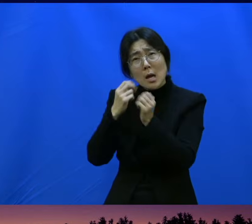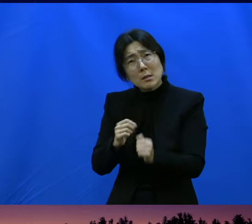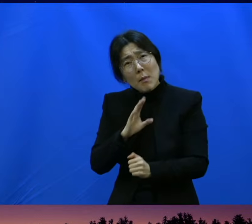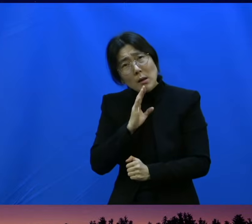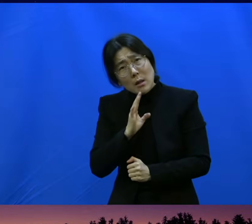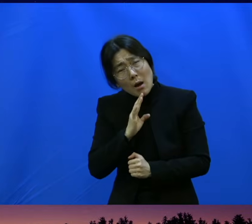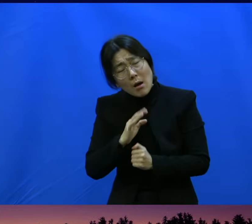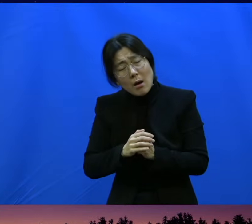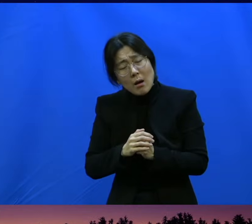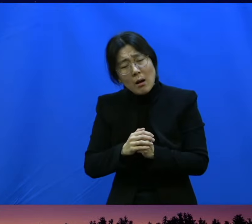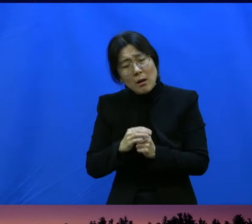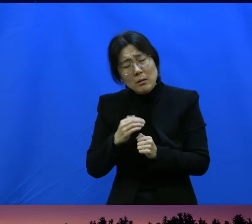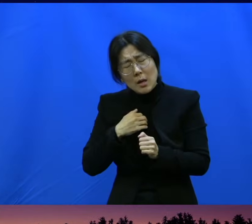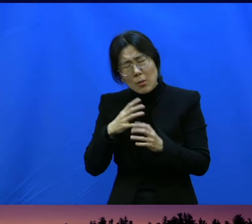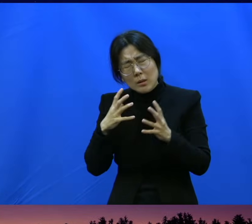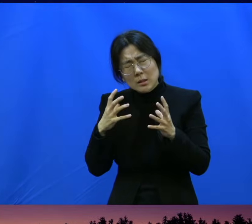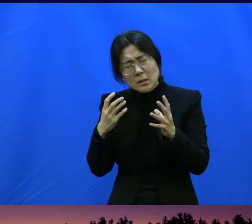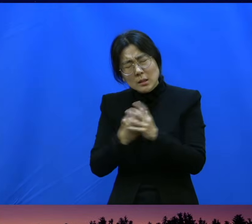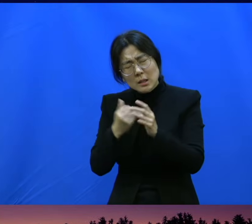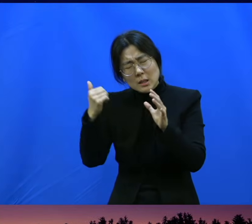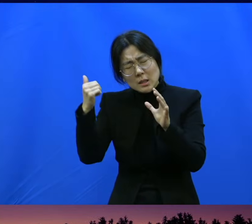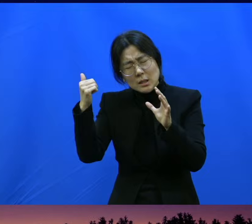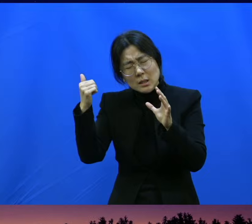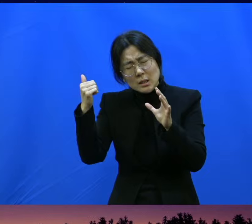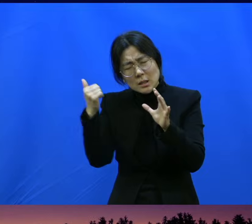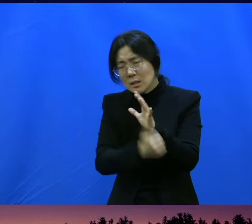인간적으로 보면 실패잖아요. 이건